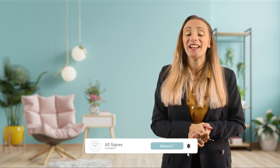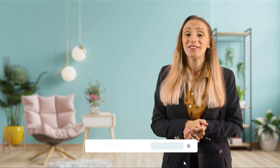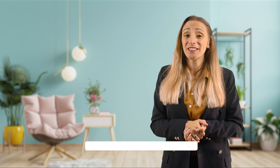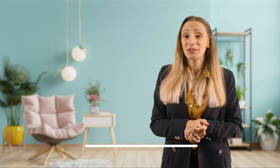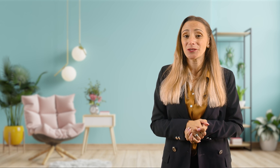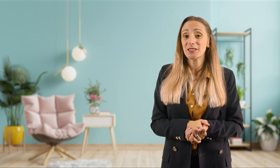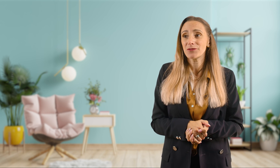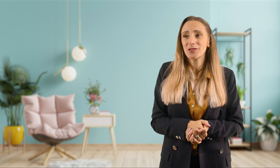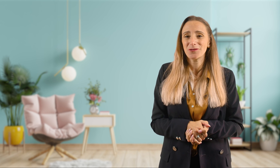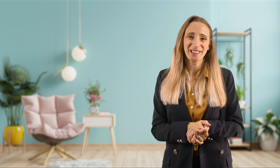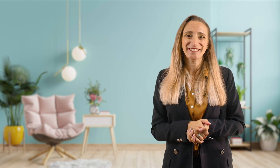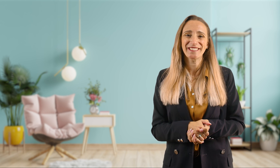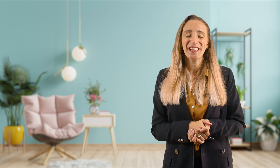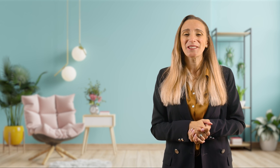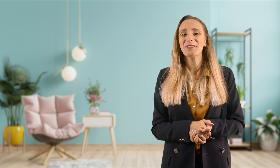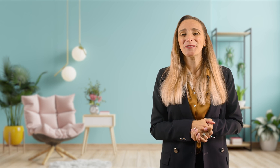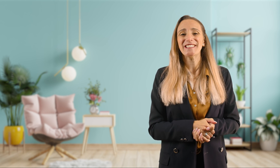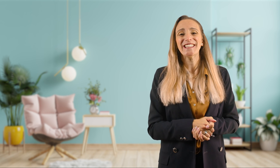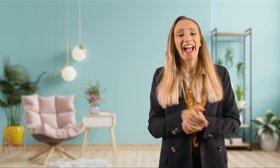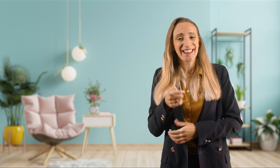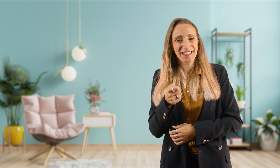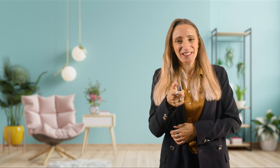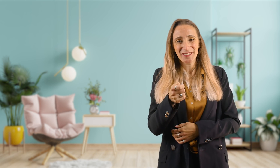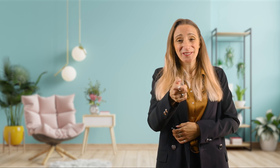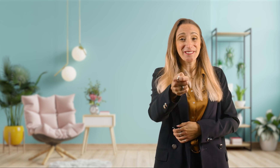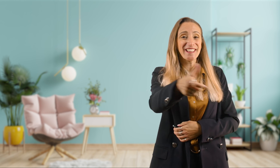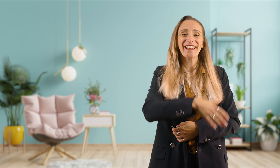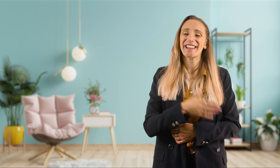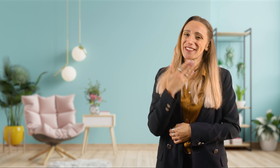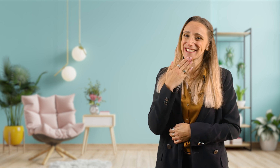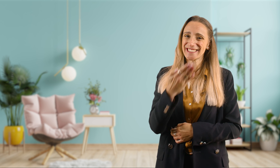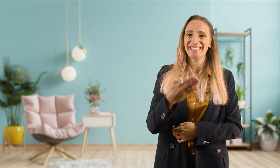de la vidéo si vous le voulez. Je vous dis à très bientôt et merci.